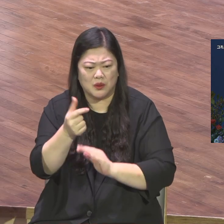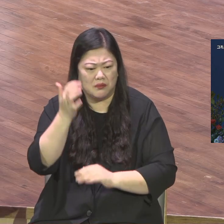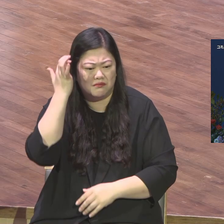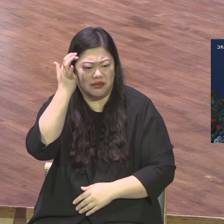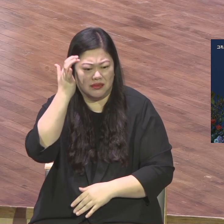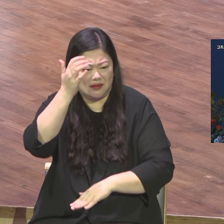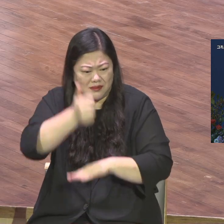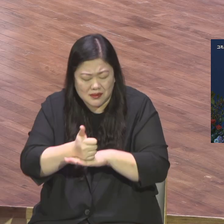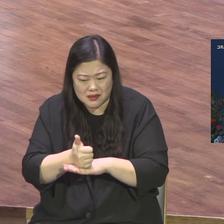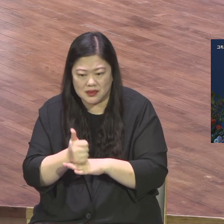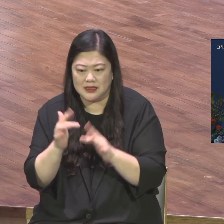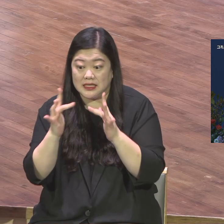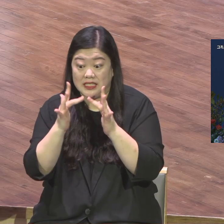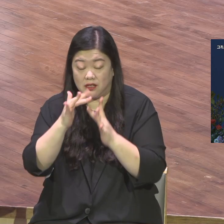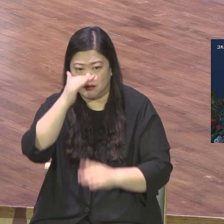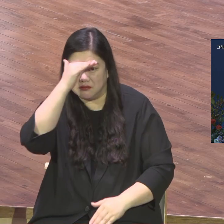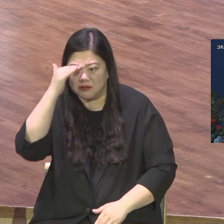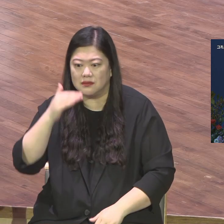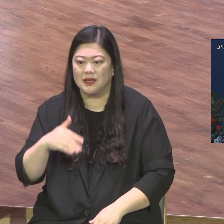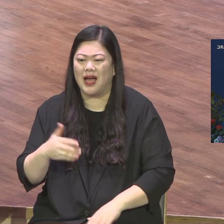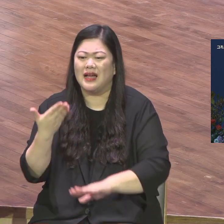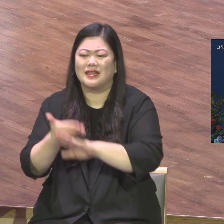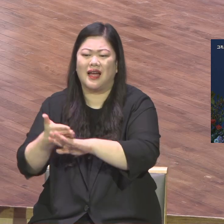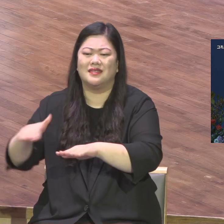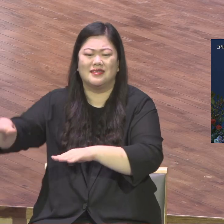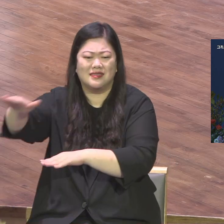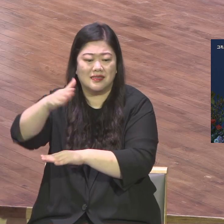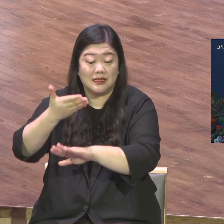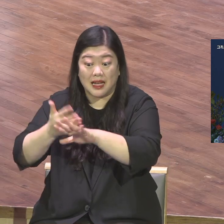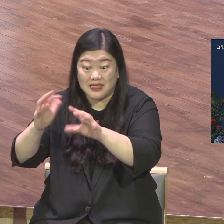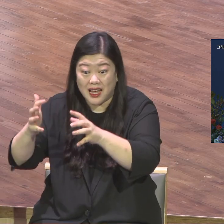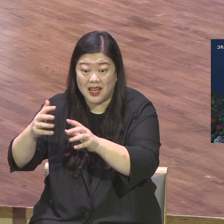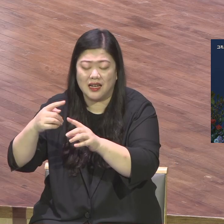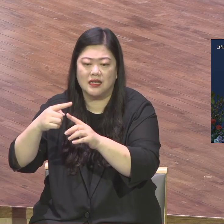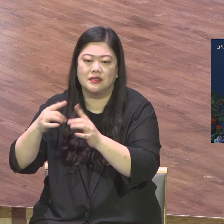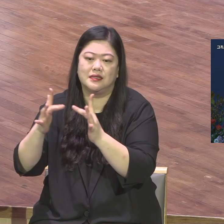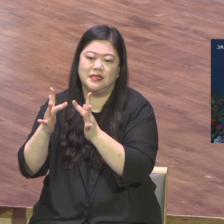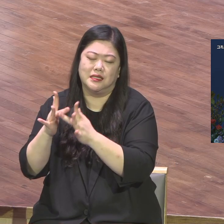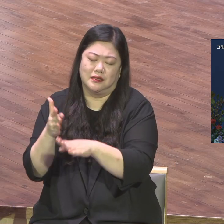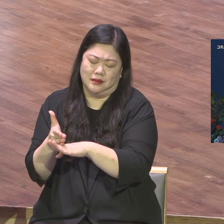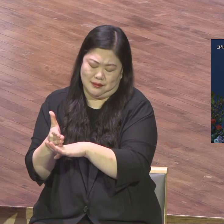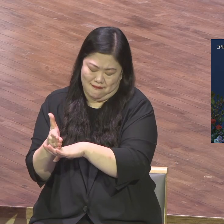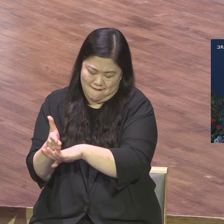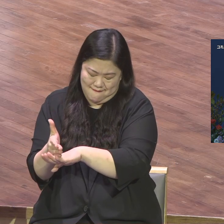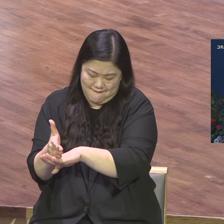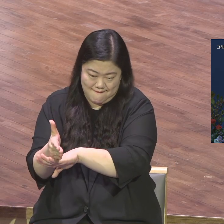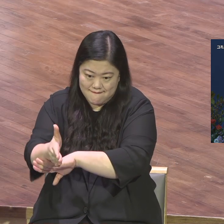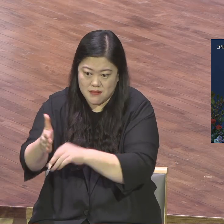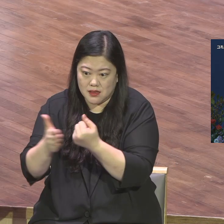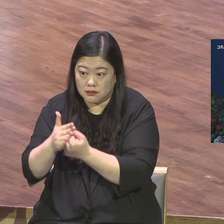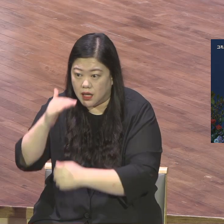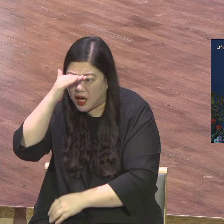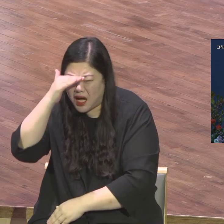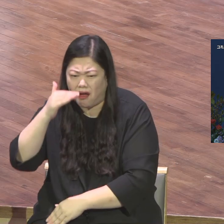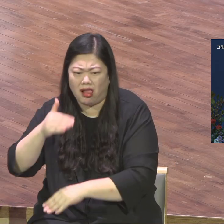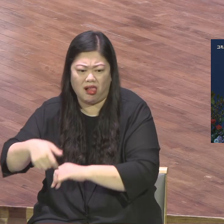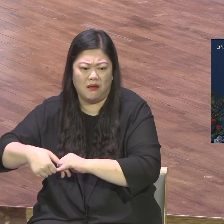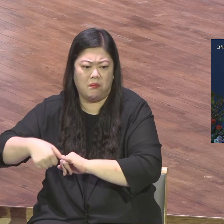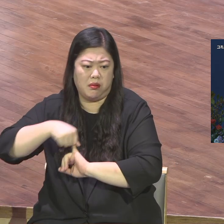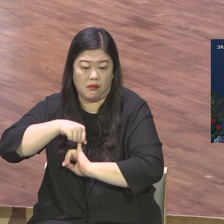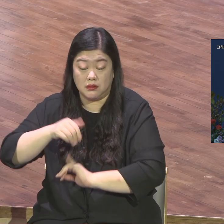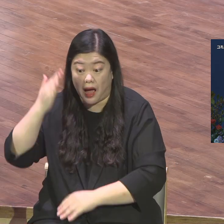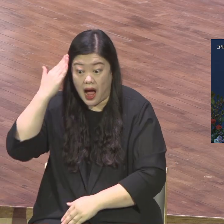디지털 기술이 발달한 우리나라는 다른 나라에 비해서 훨씬 더 이런 현상이